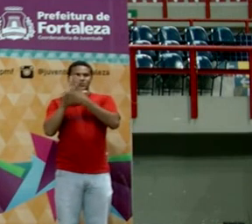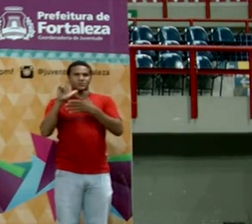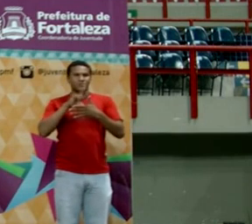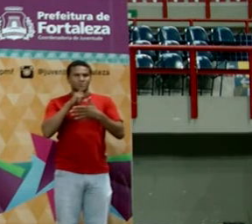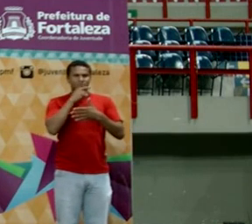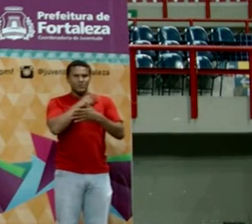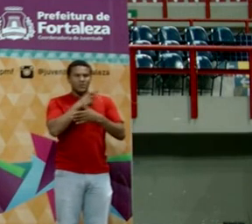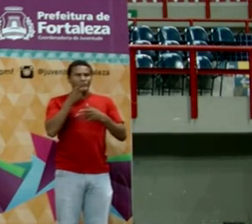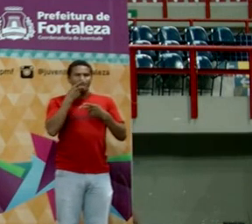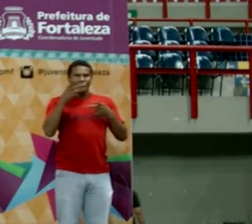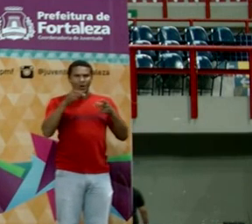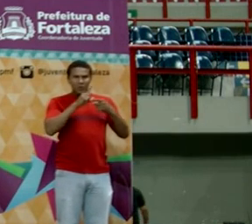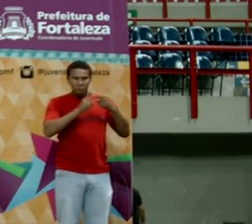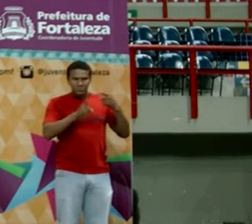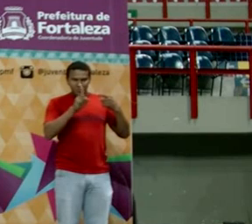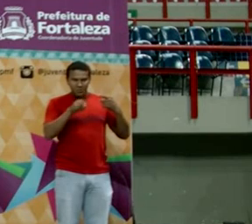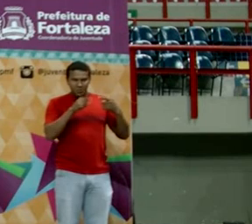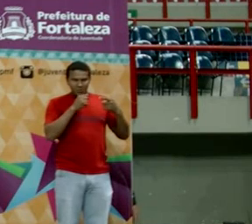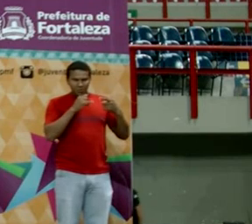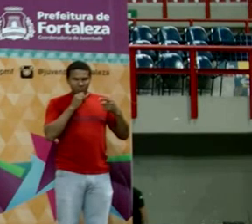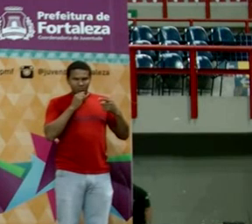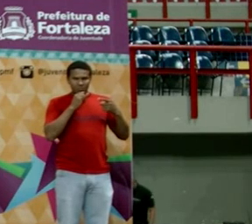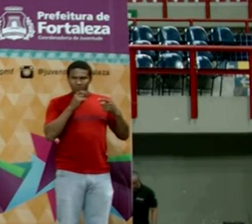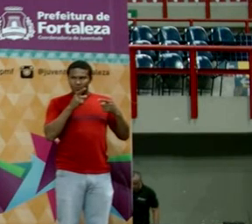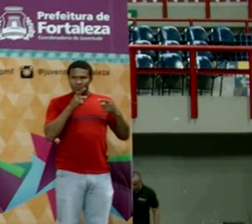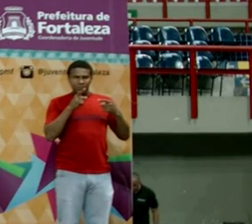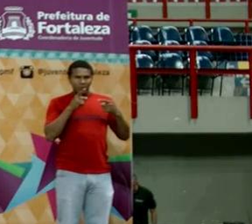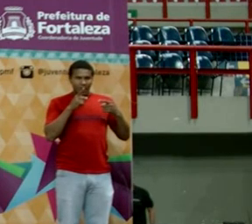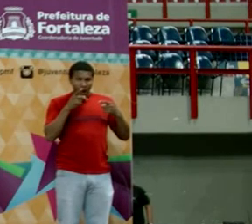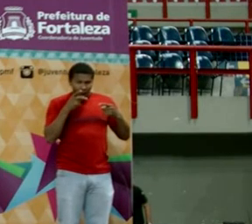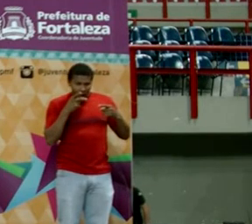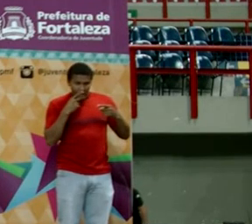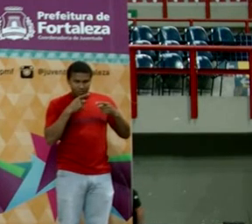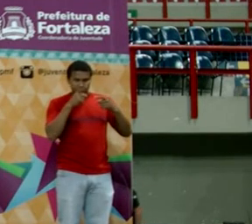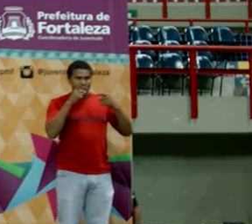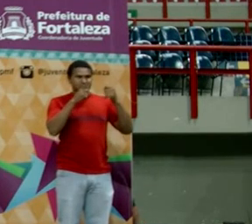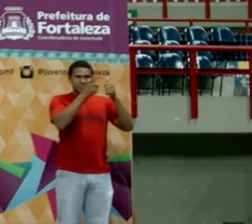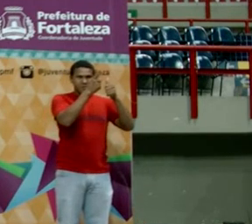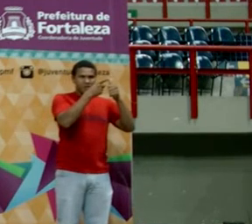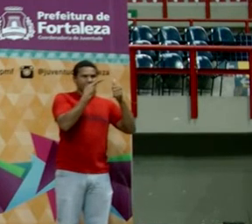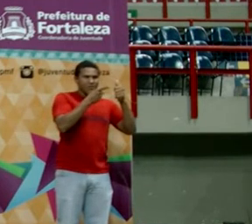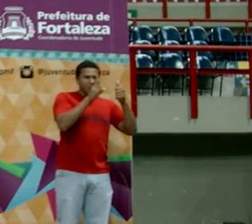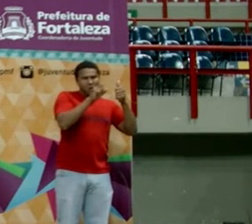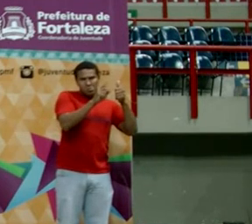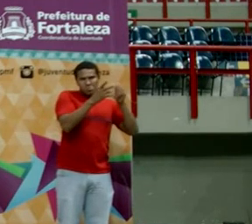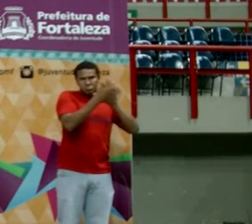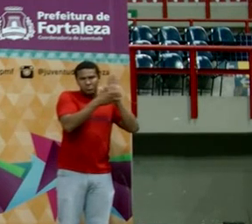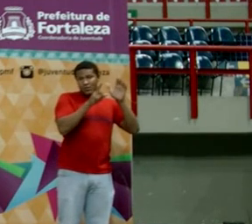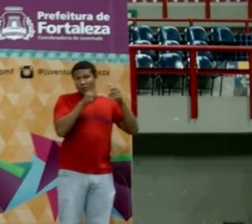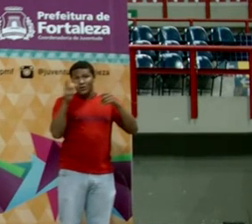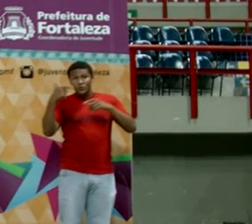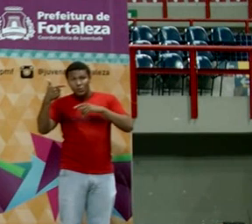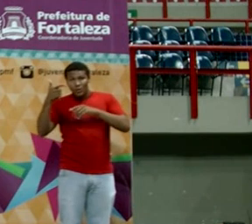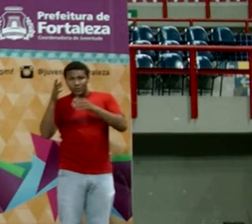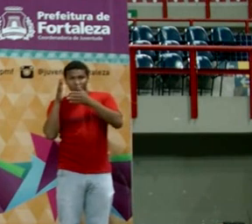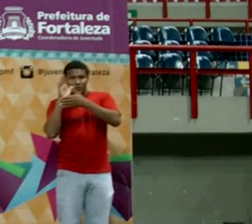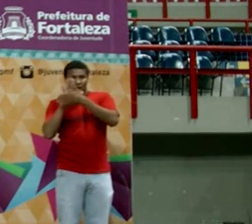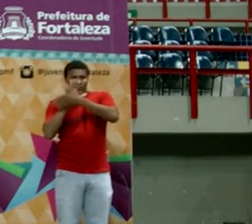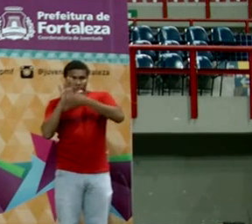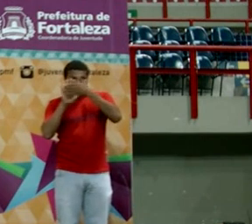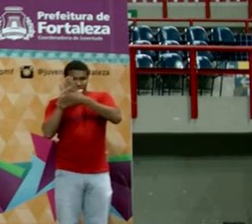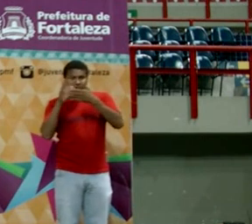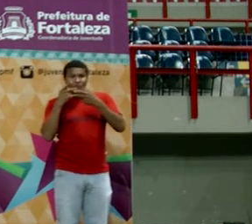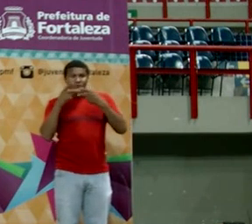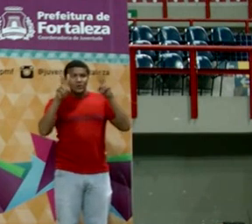burguesa. Só o primeiro texto. O segundo fala que o Estado laico não tem nada a ver com religião. É justamente o Estado